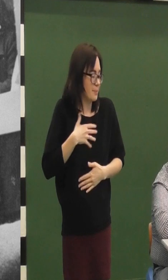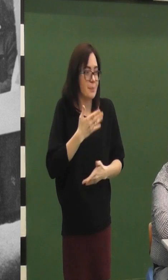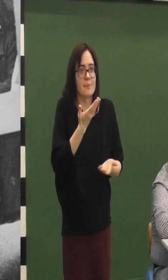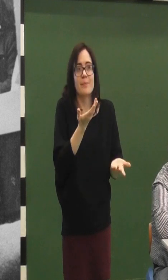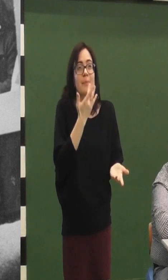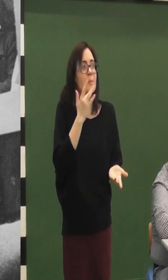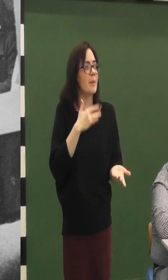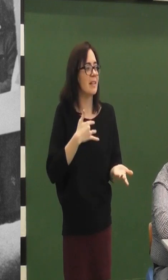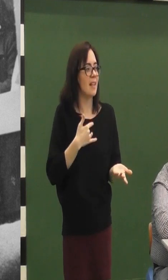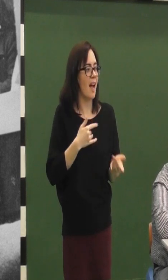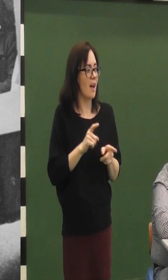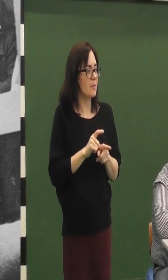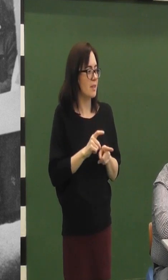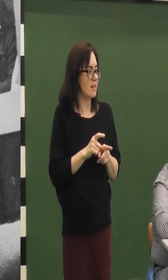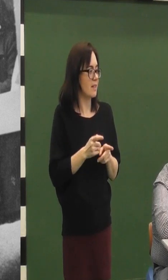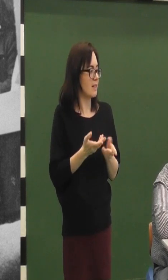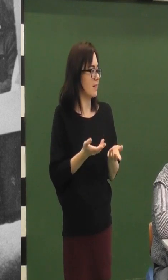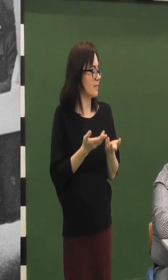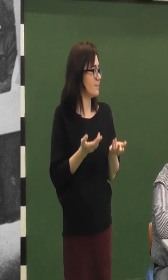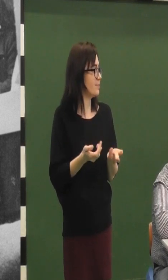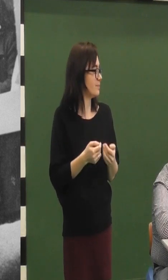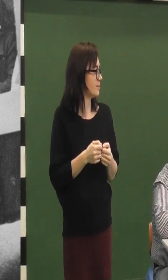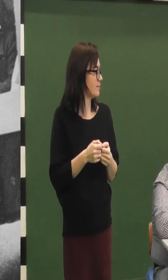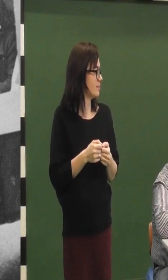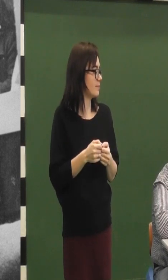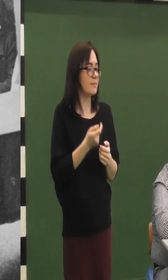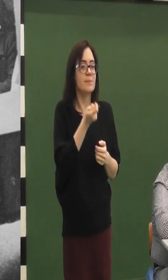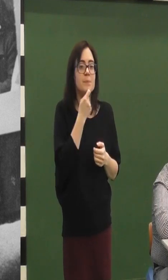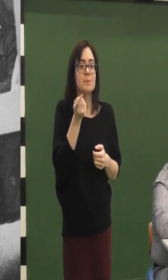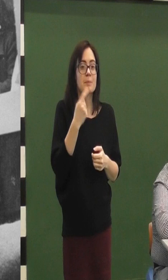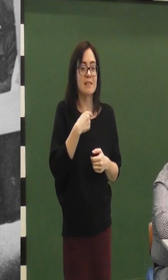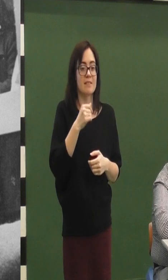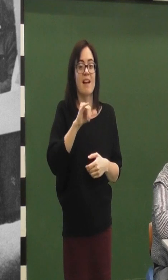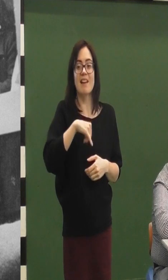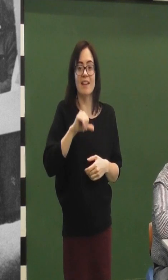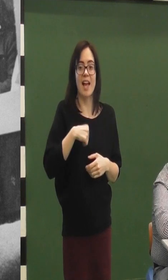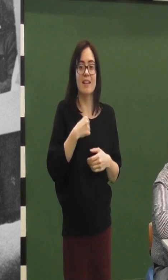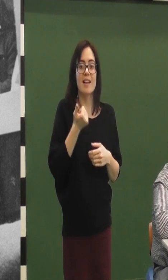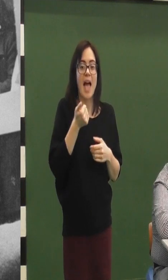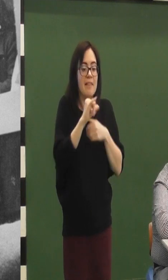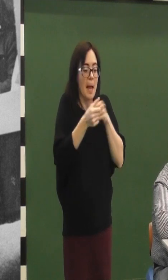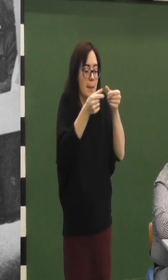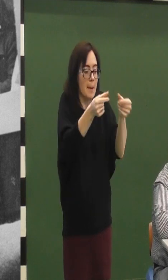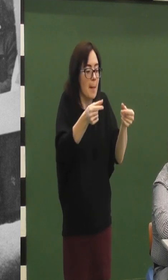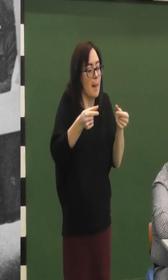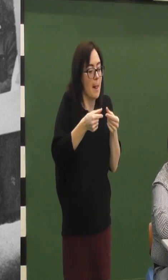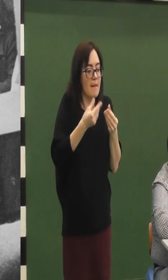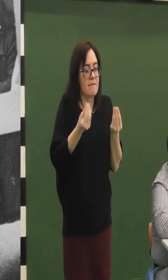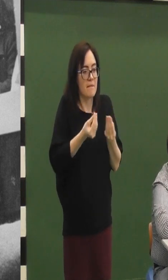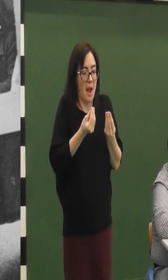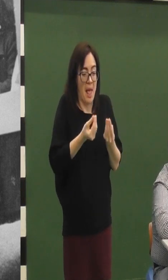a kosztunk az reggeli egy szelet kenyérből lehet, és valami